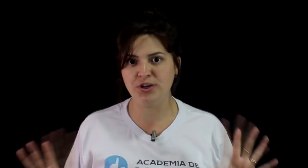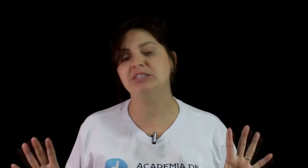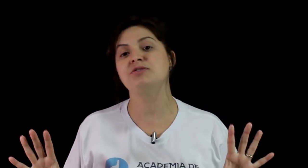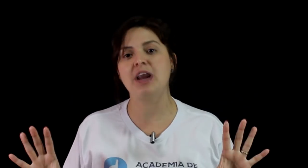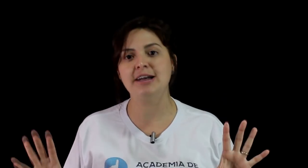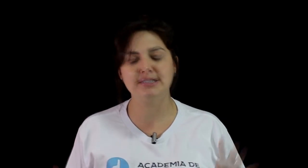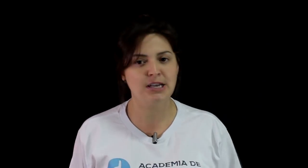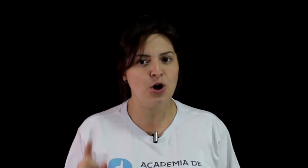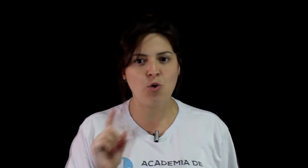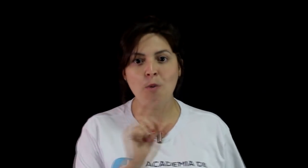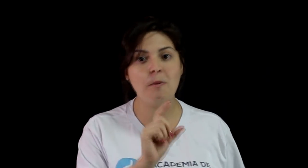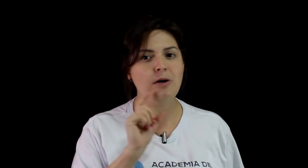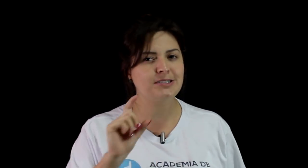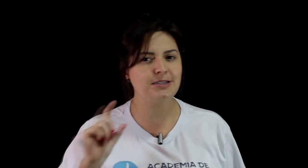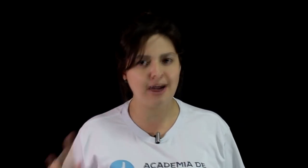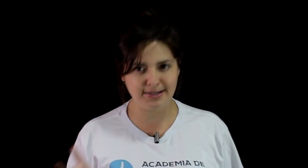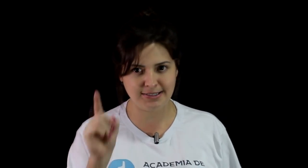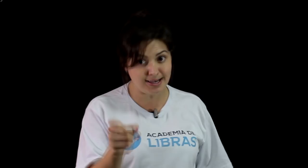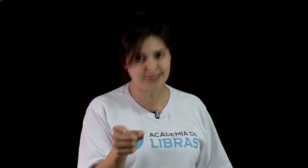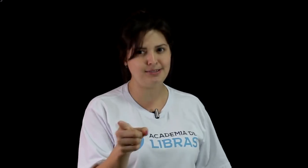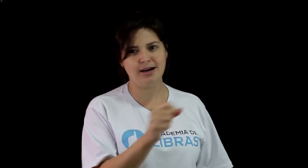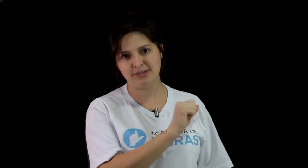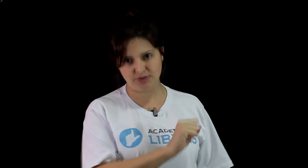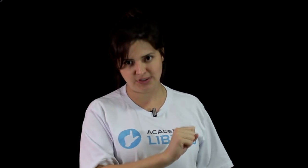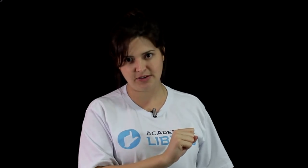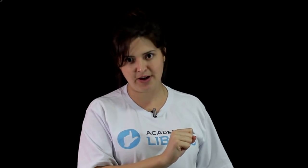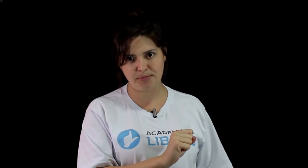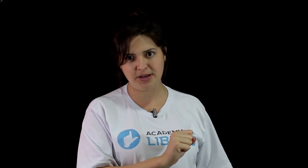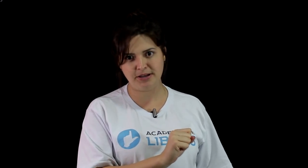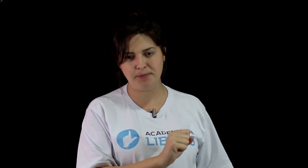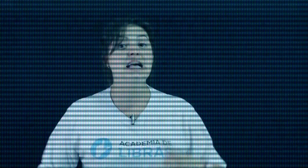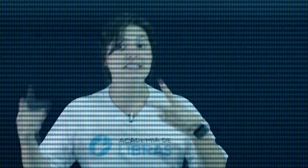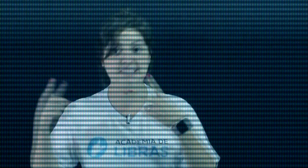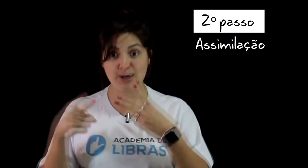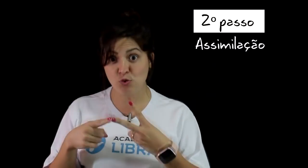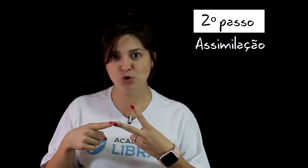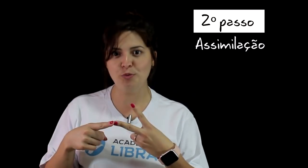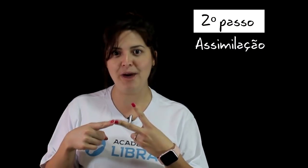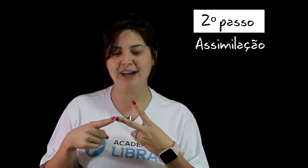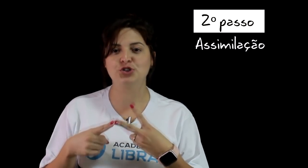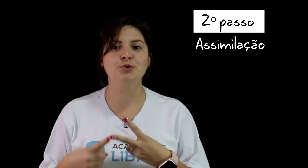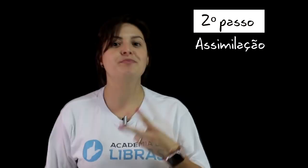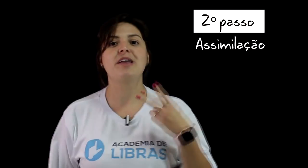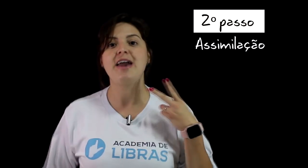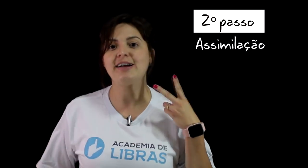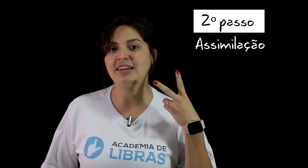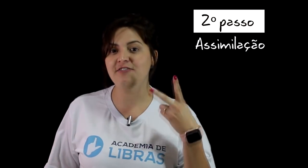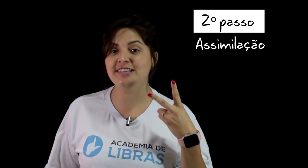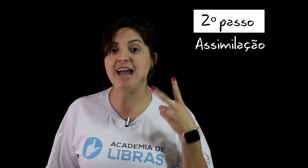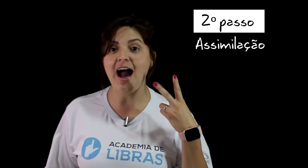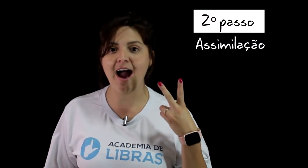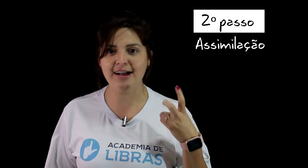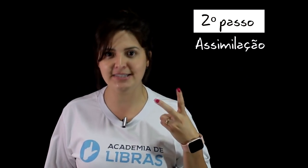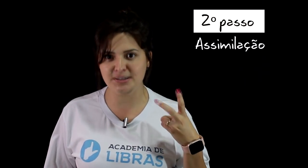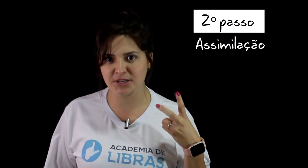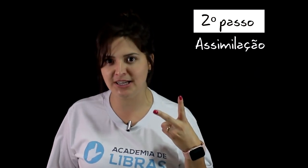muitas frases com sinais essenciais que você vai aprender. Segundo passo é através da